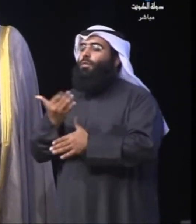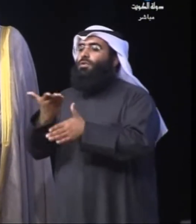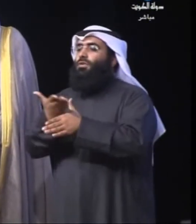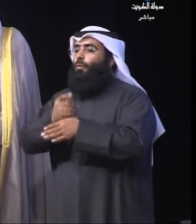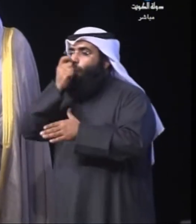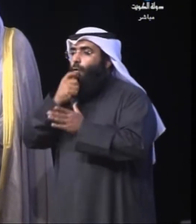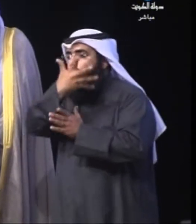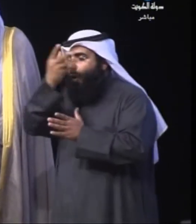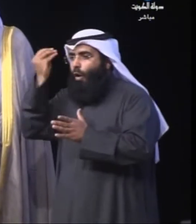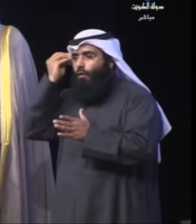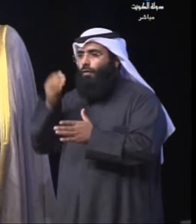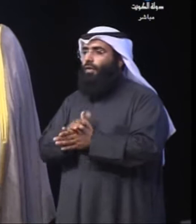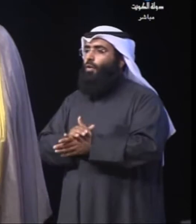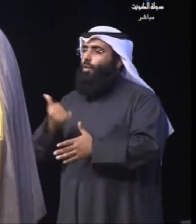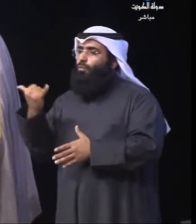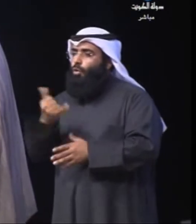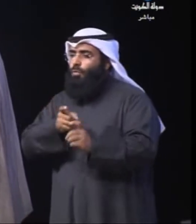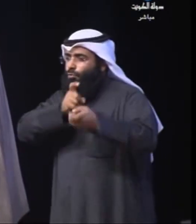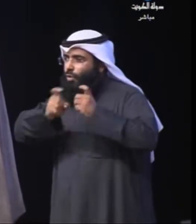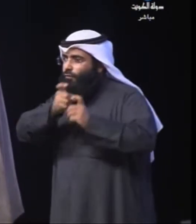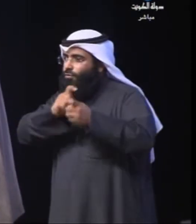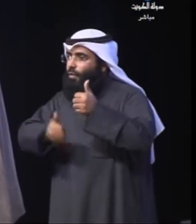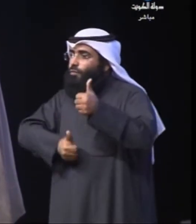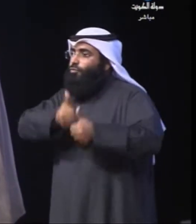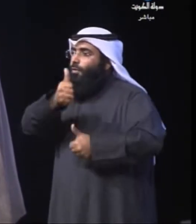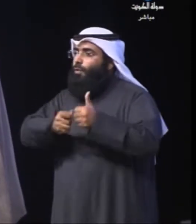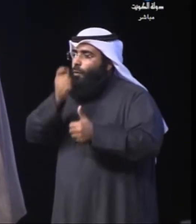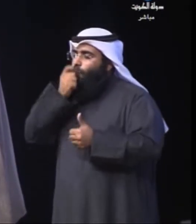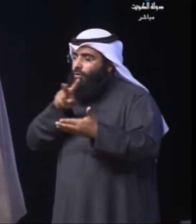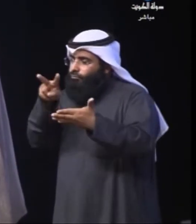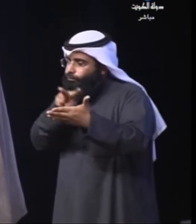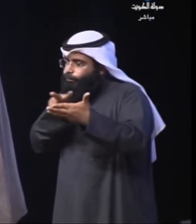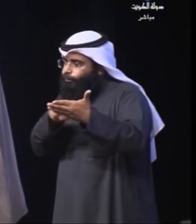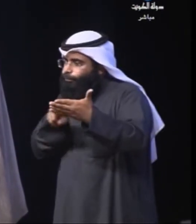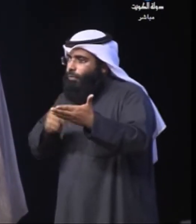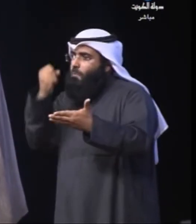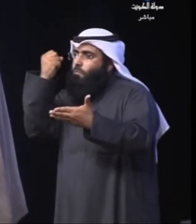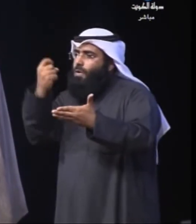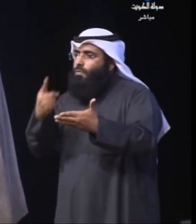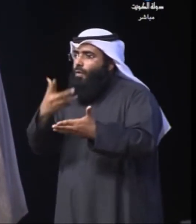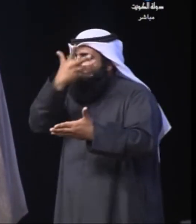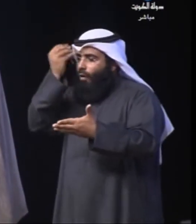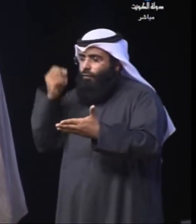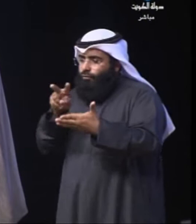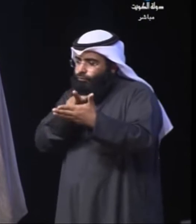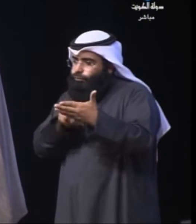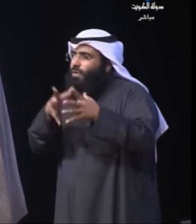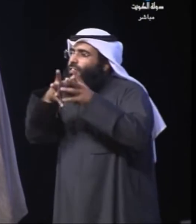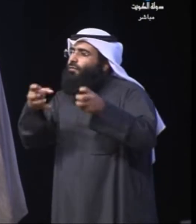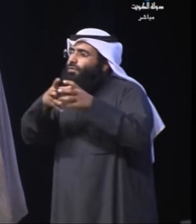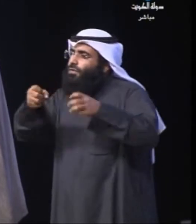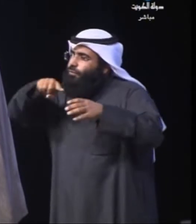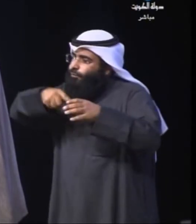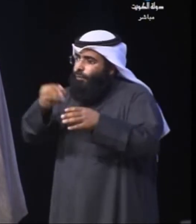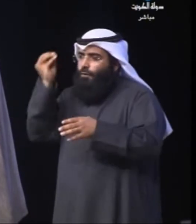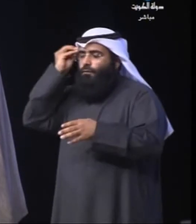العظيم، وتشجيع التنافس على حفظه وإتقان تلاوته وتدبر وتدبره وتعلم معانيه عرفانا